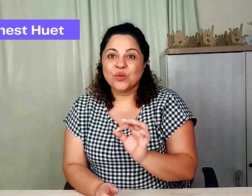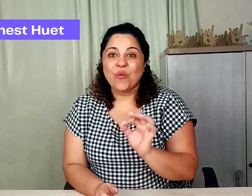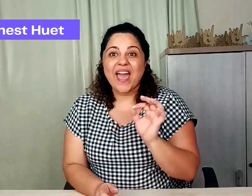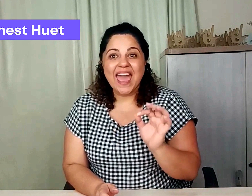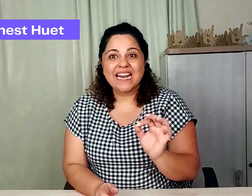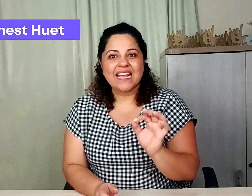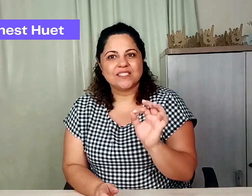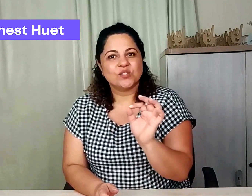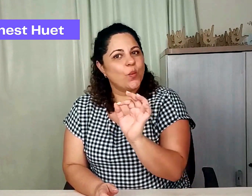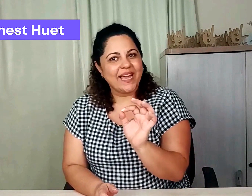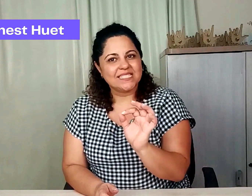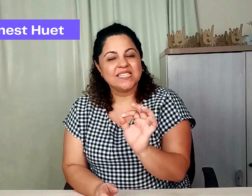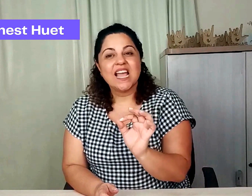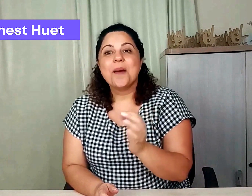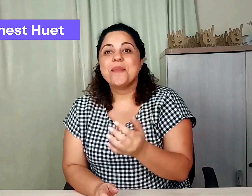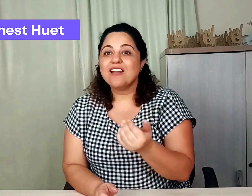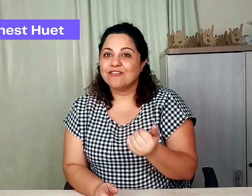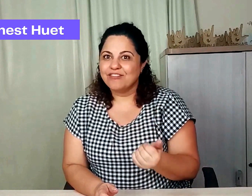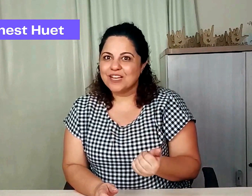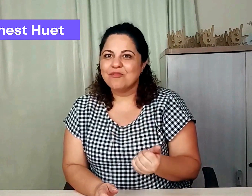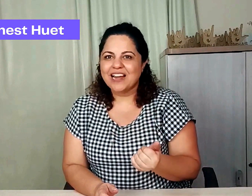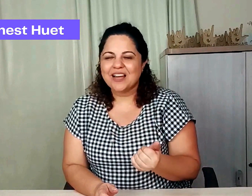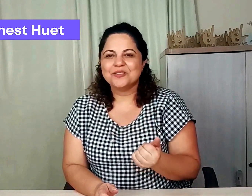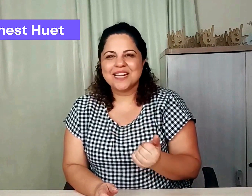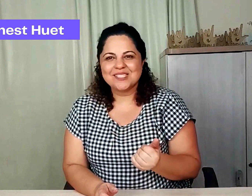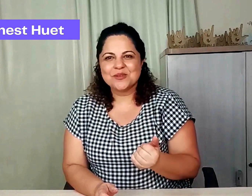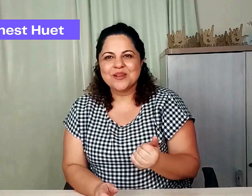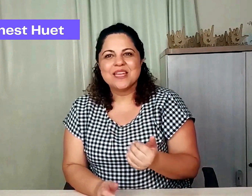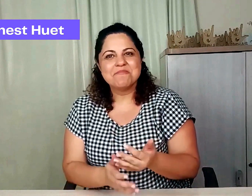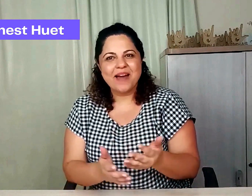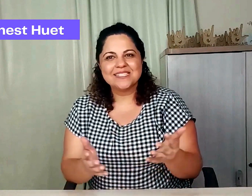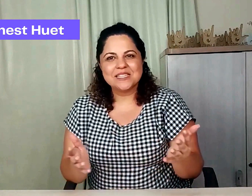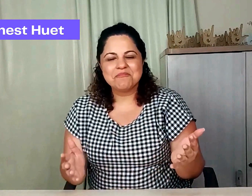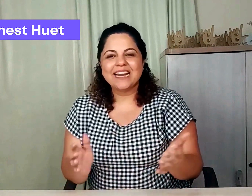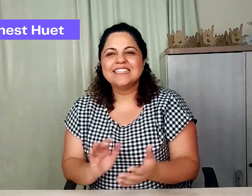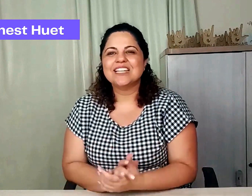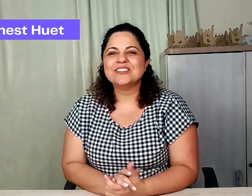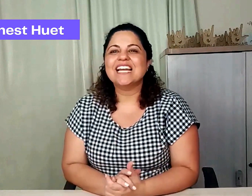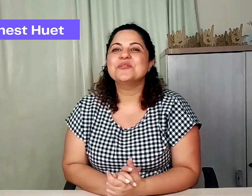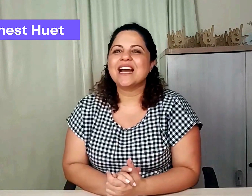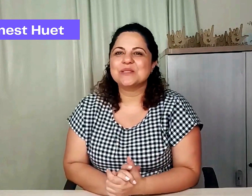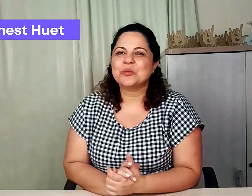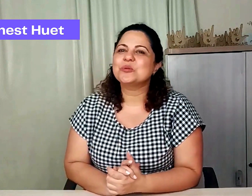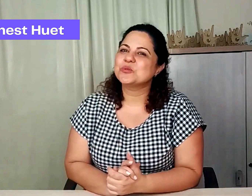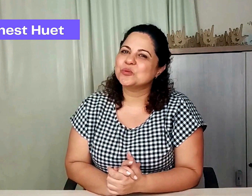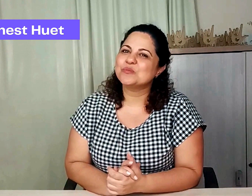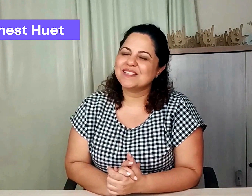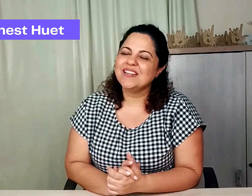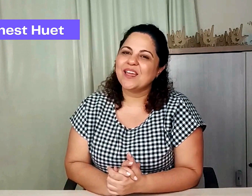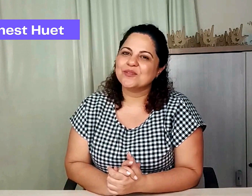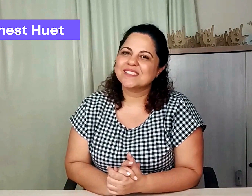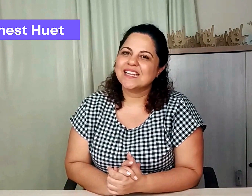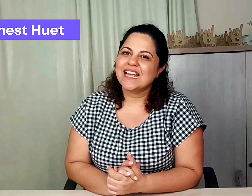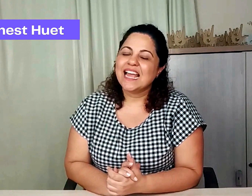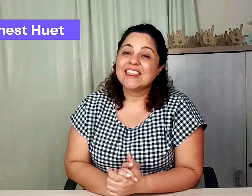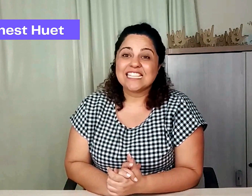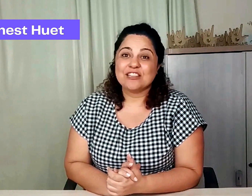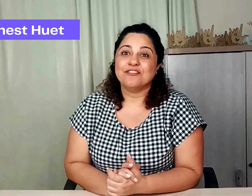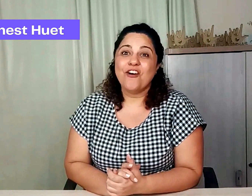convidou Ernest Beth para vir morar no Brasil e participar então da educação dos surdos brasileiros. Dessa